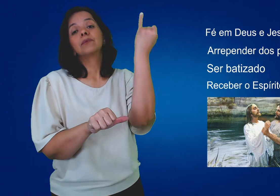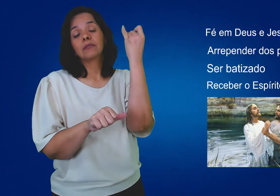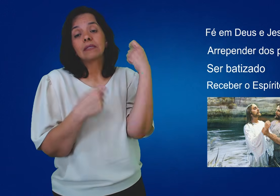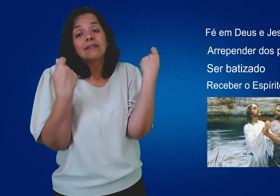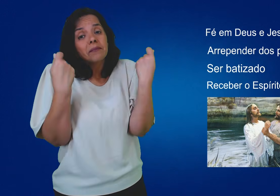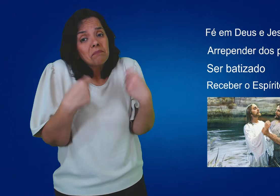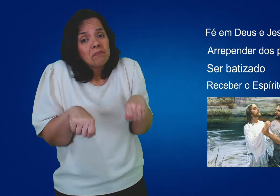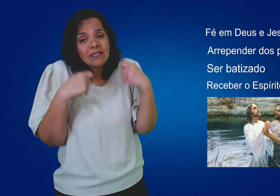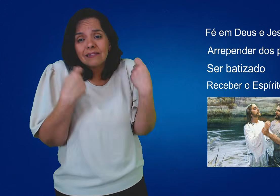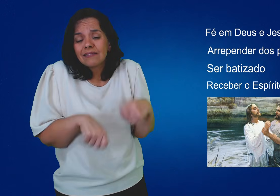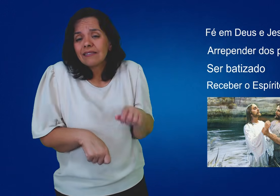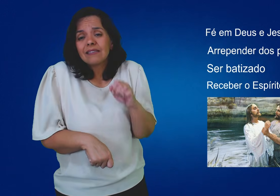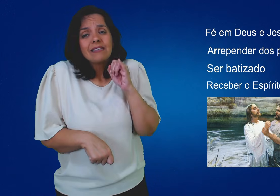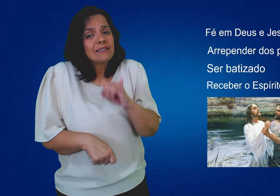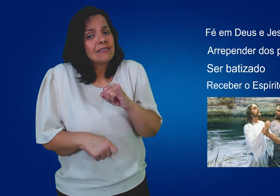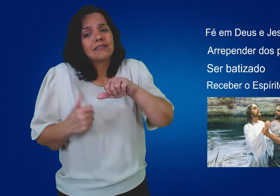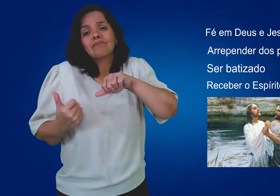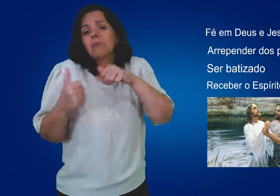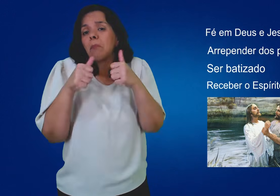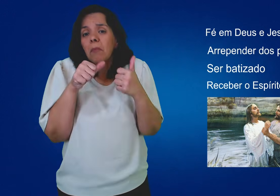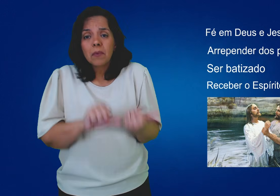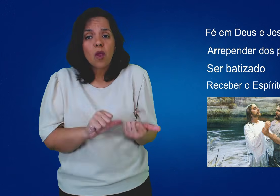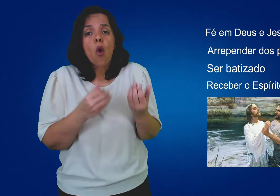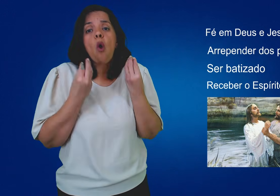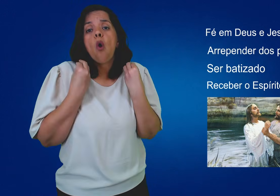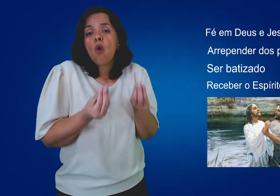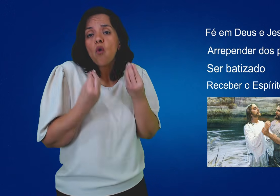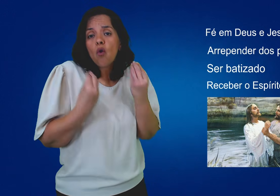a importância dessa ação.